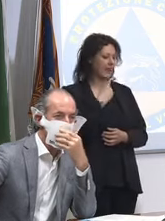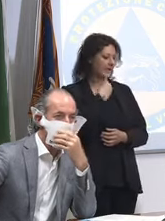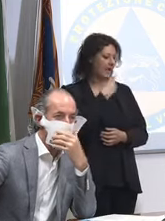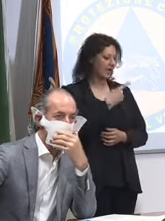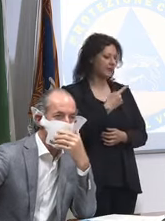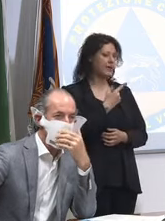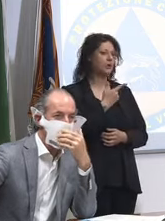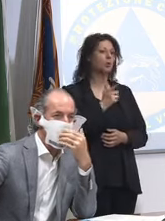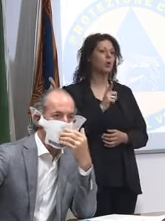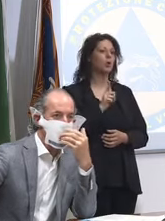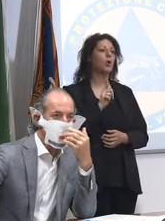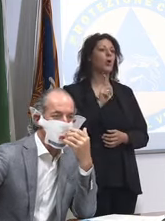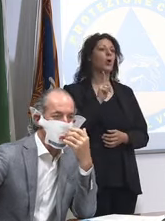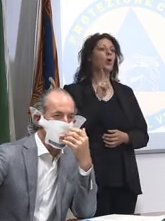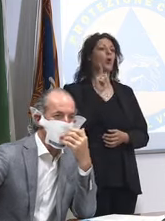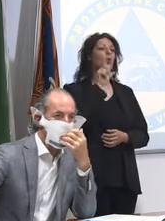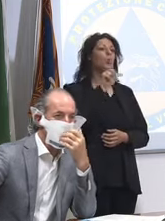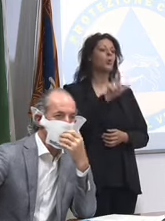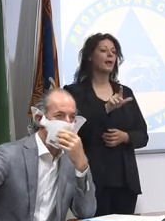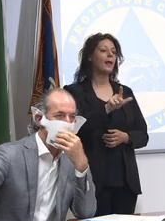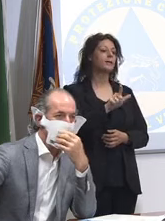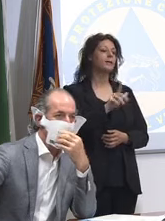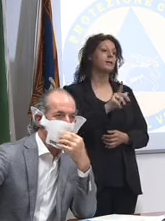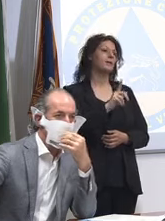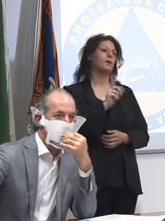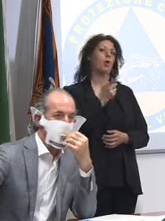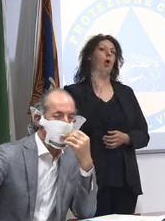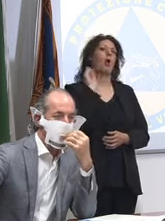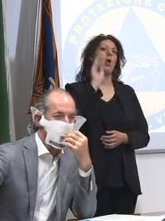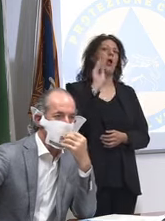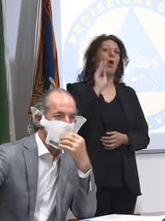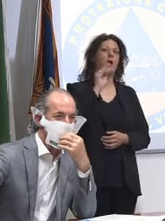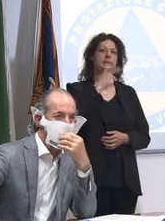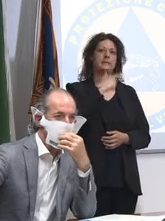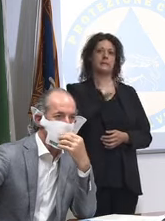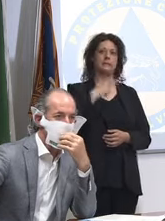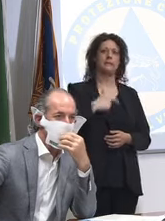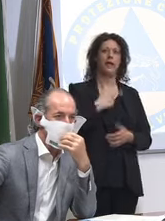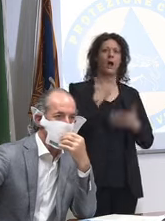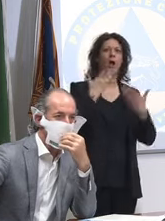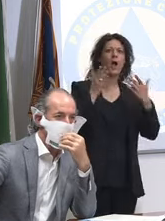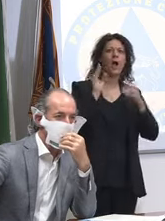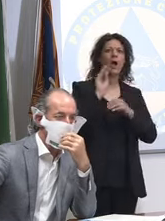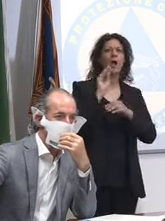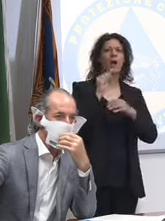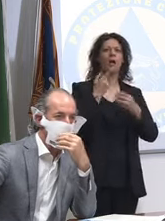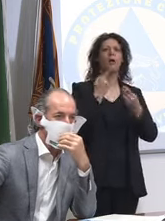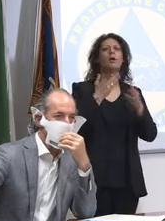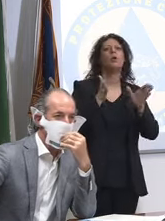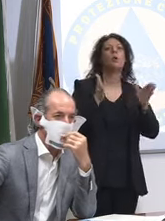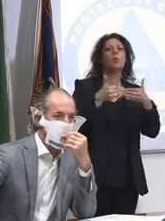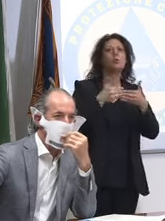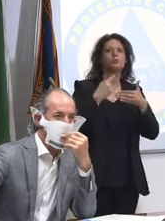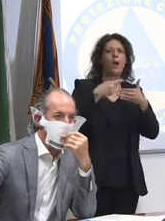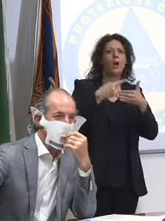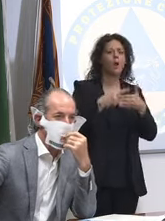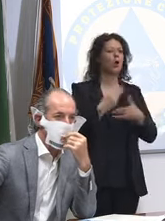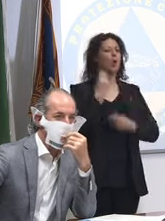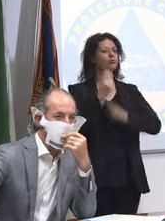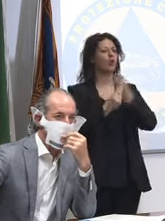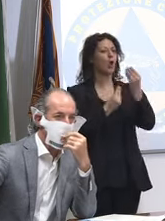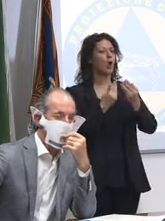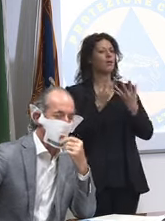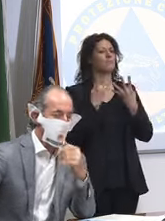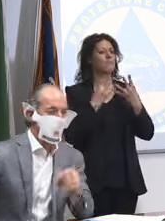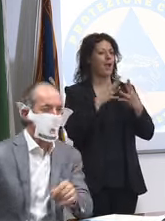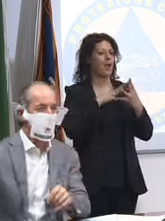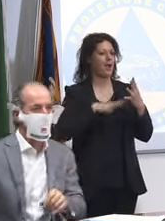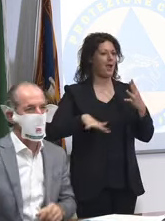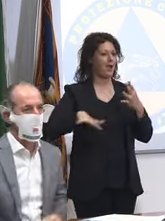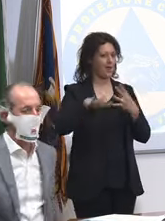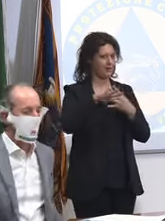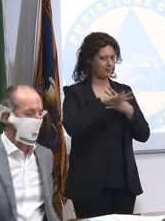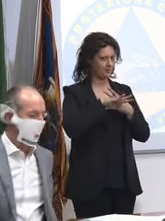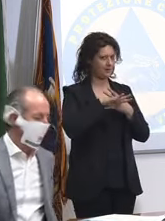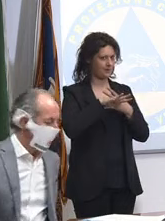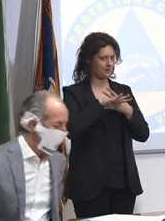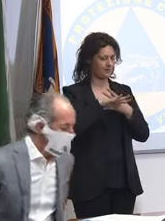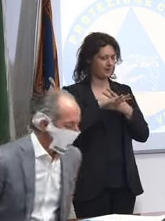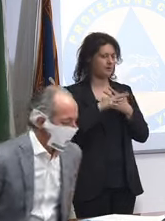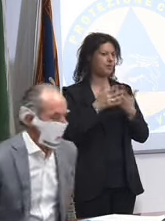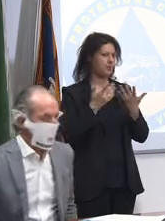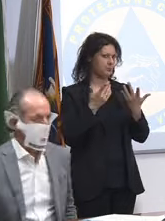non andate a suonare i campanelli dei sindaci se per caso trovate le giostrine dei parchi pubblici chiuse e